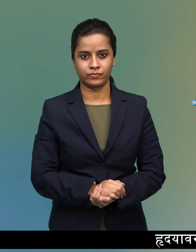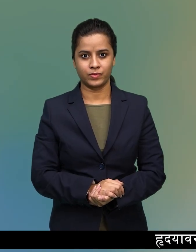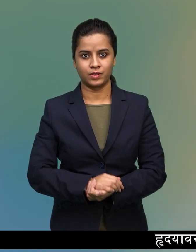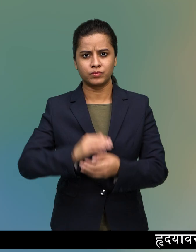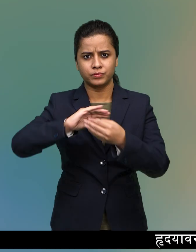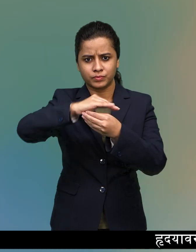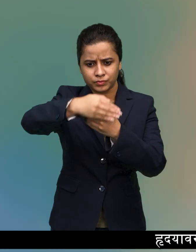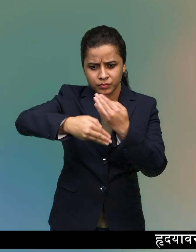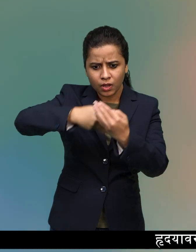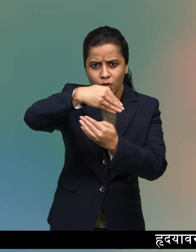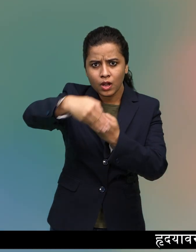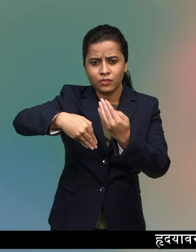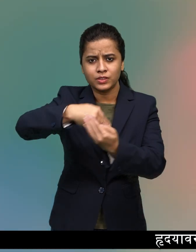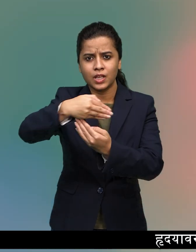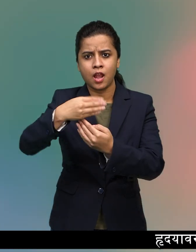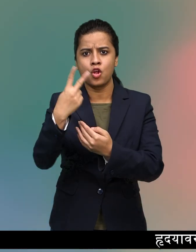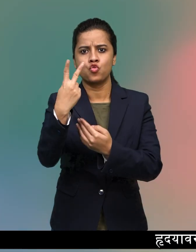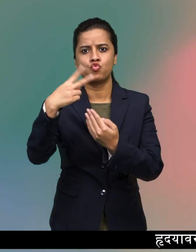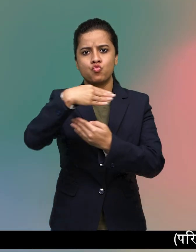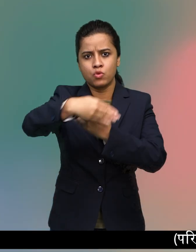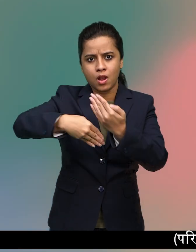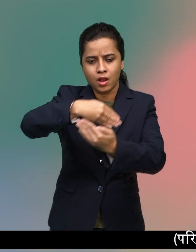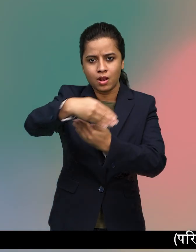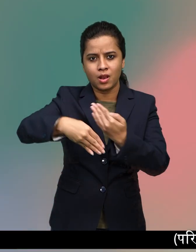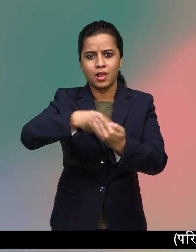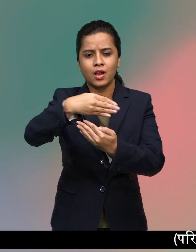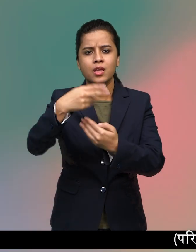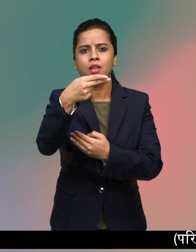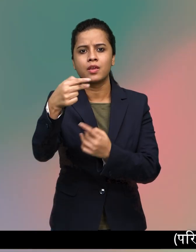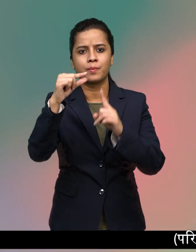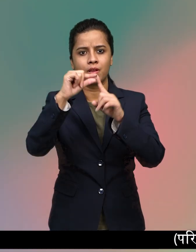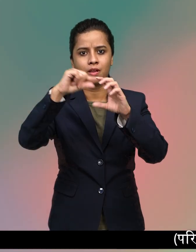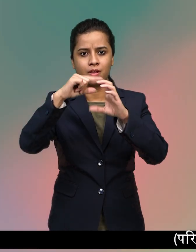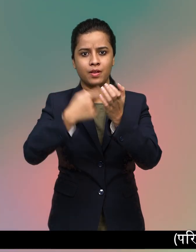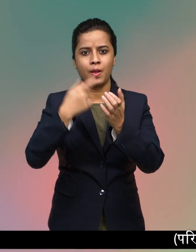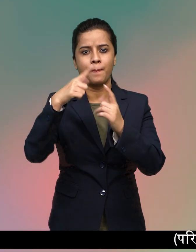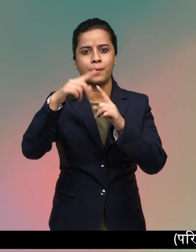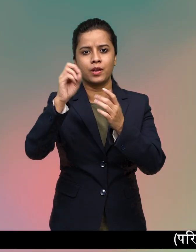हृदयावर 2 थर असलेली झिल्ली परिकार्थक झिल्ली असते.